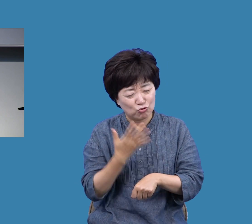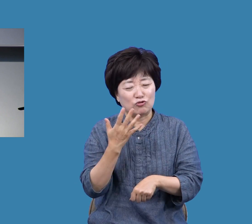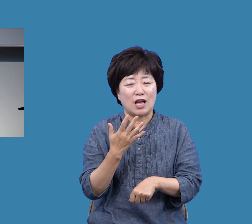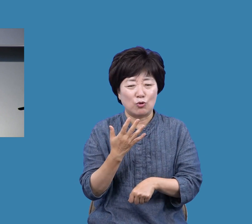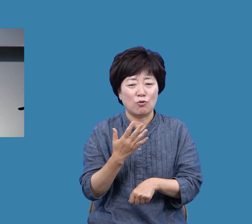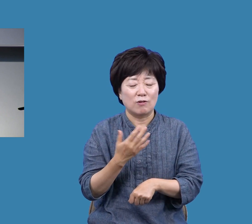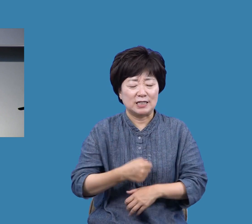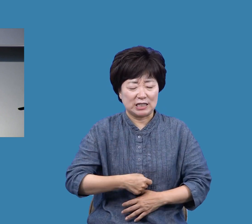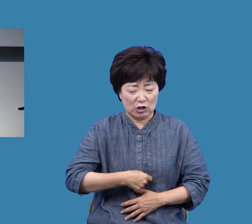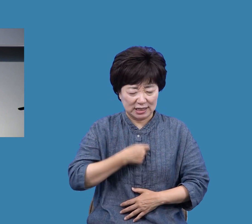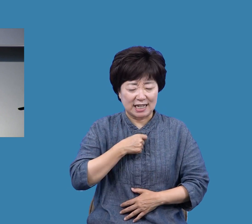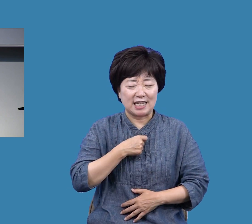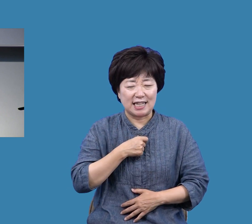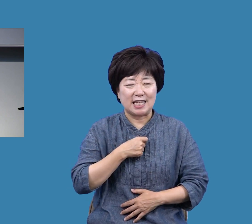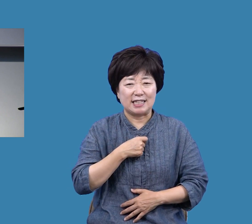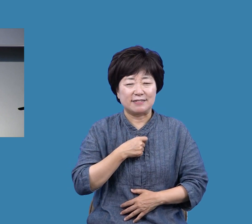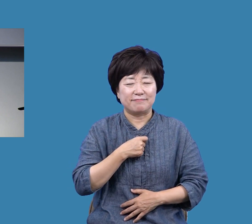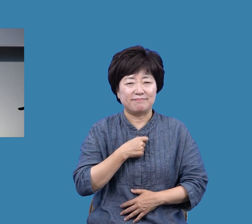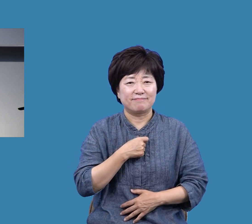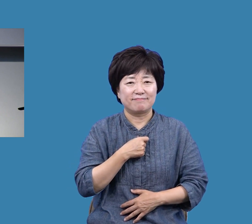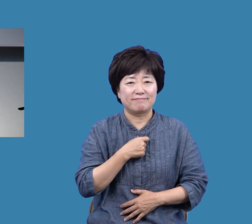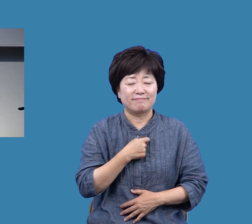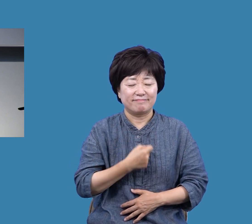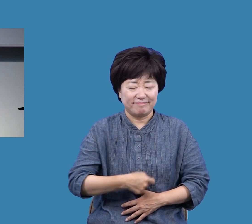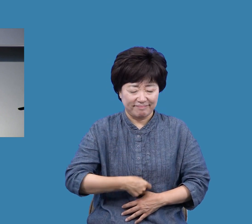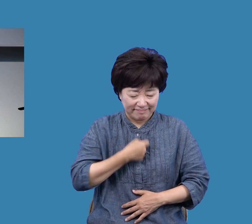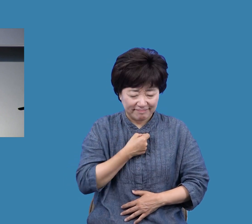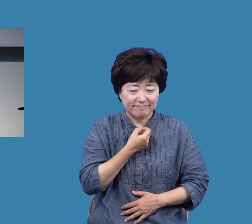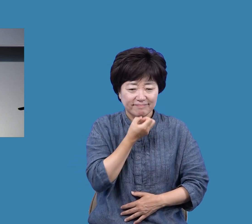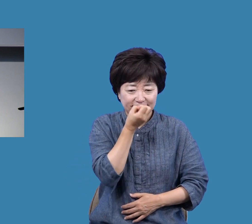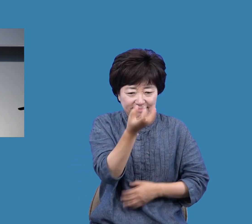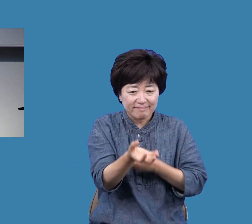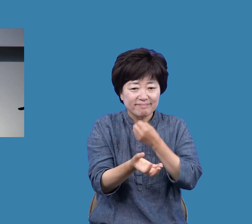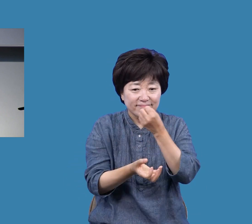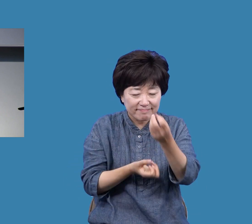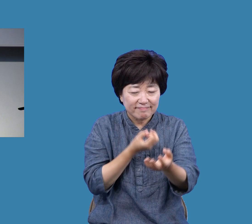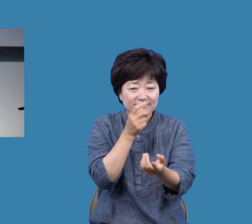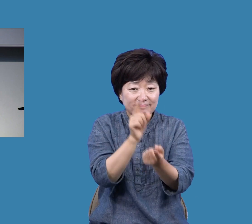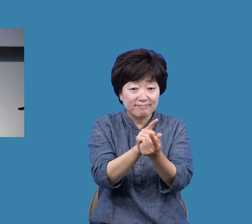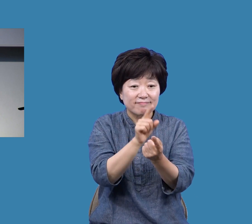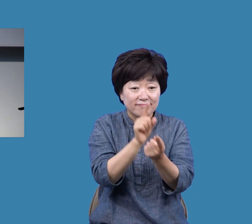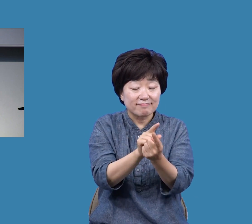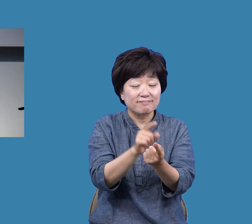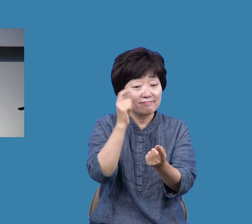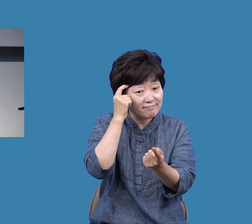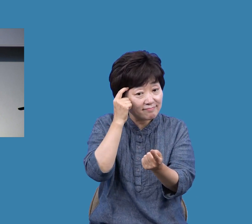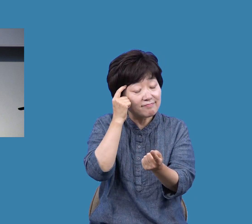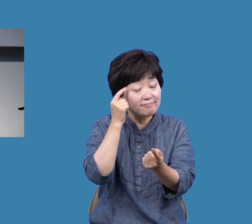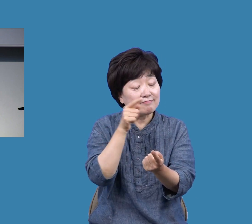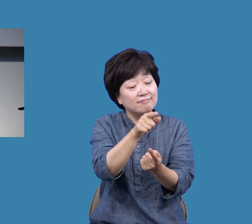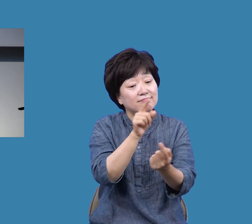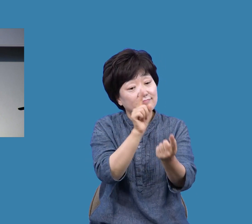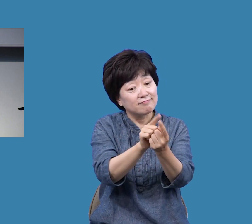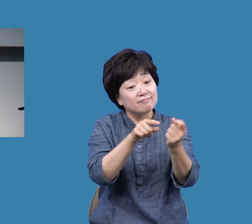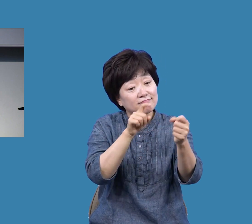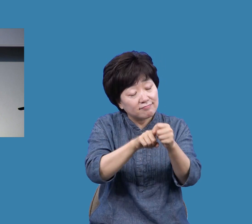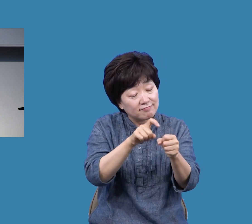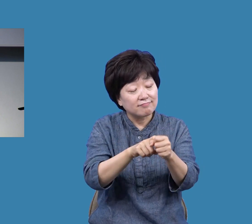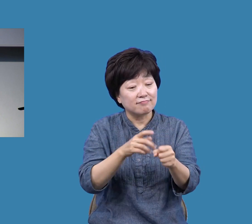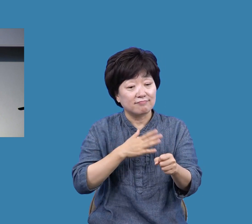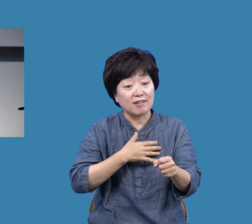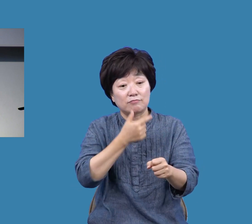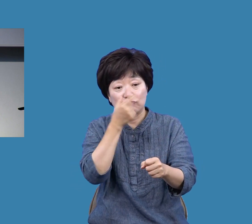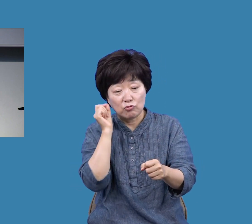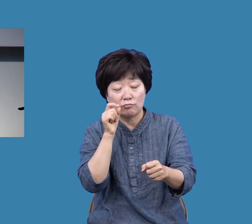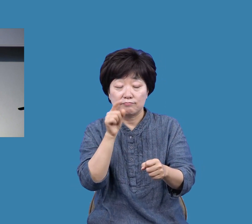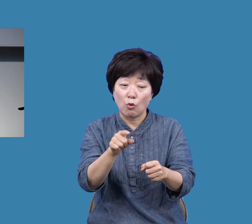단순하고 정직하게 그냥 내가 당신 만난 것은 이러이러한 생각 때문에 만났습니다. 난 이런 게 부족하고 뭐